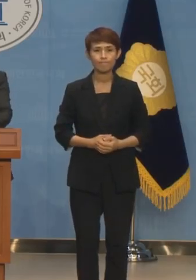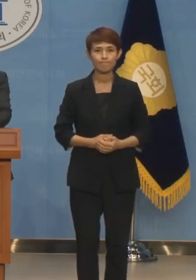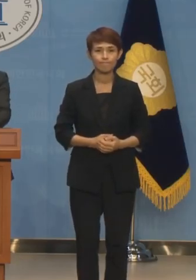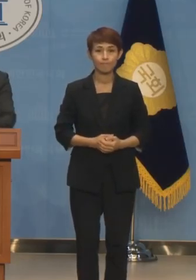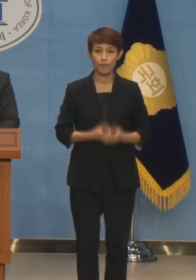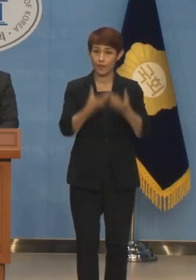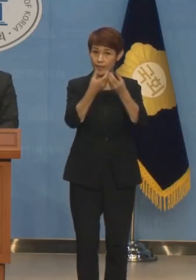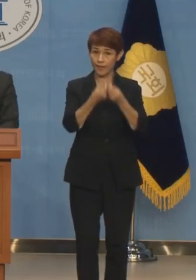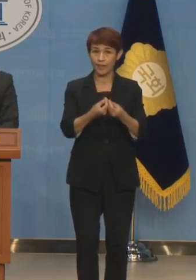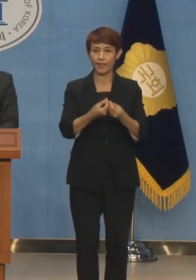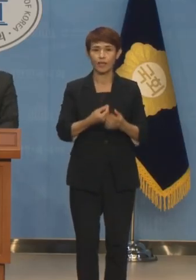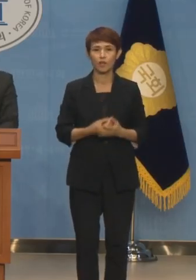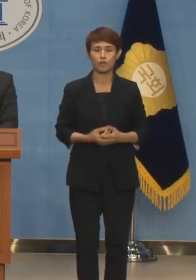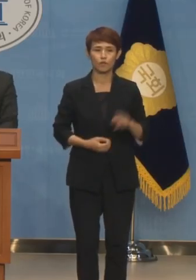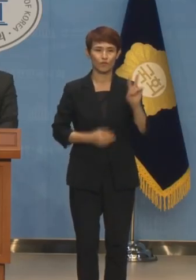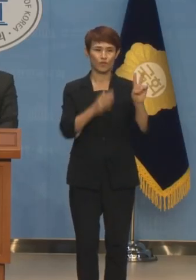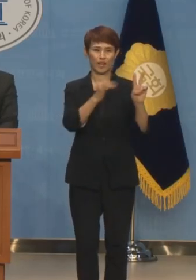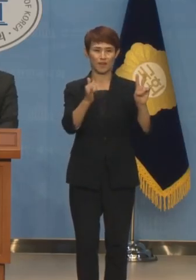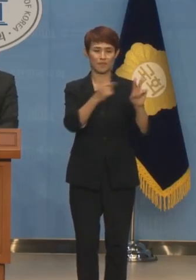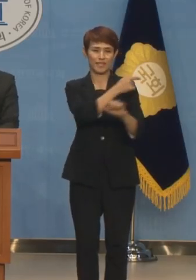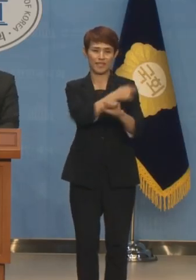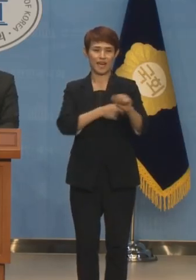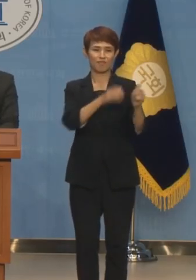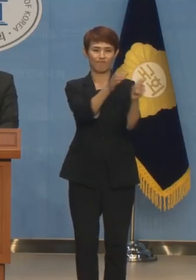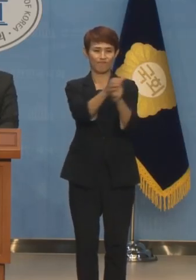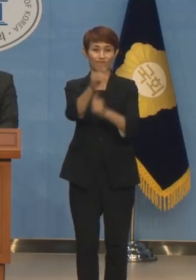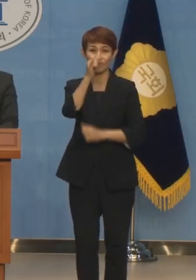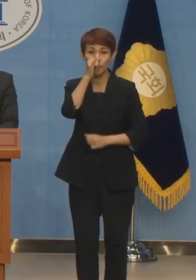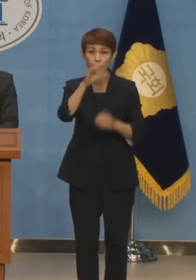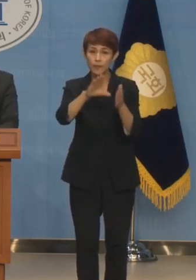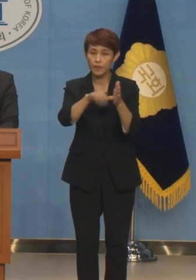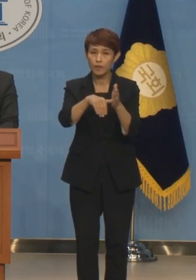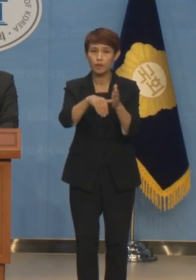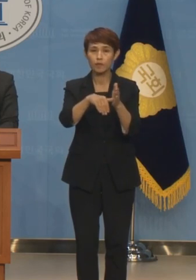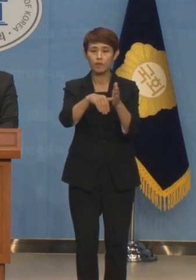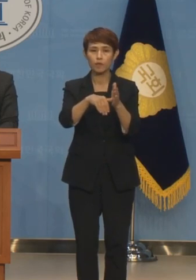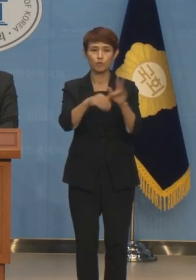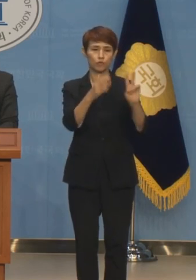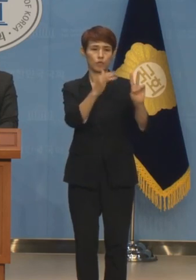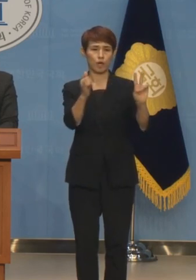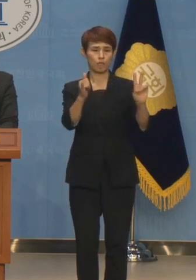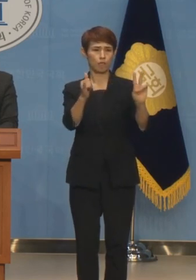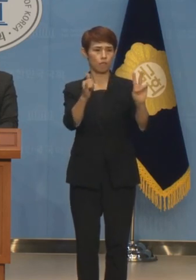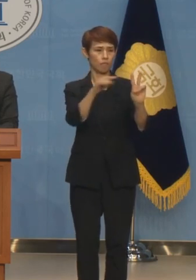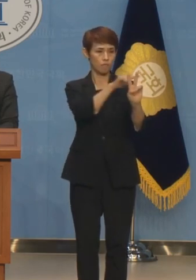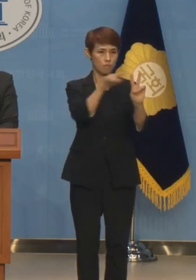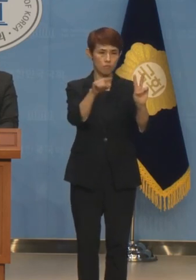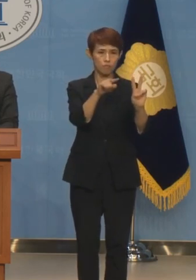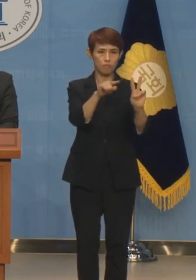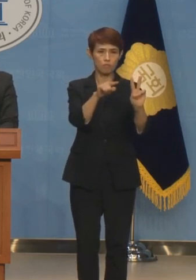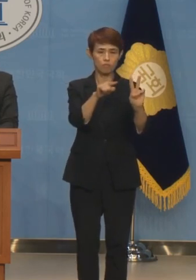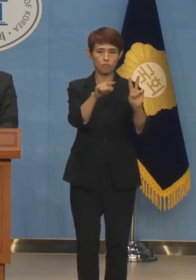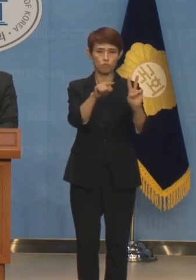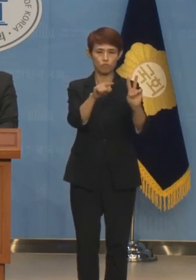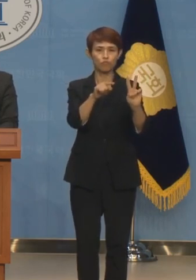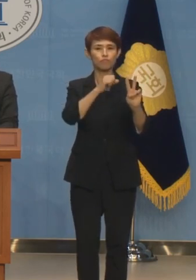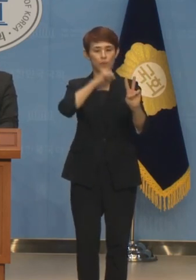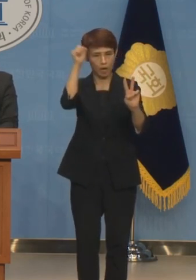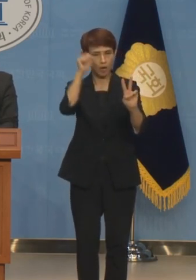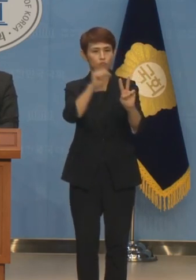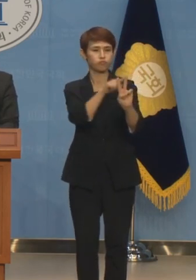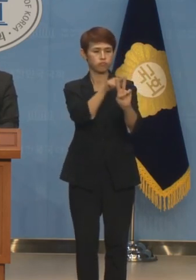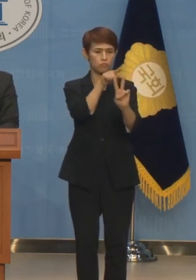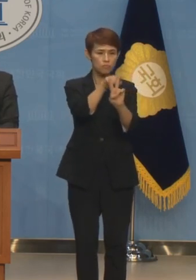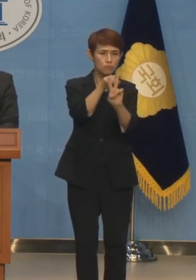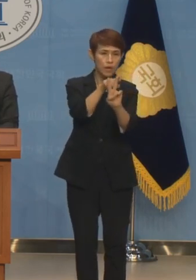예를 들어 2명의 이사를 선임한다고 했을 때 2명이 똑같이 가결되더라도 한